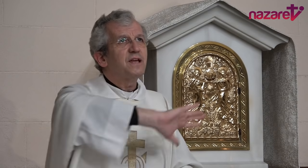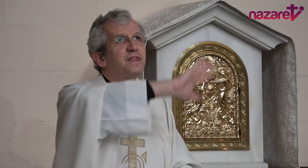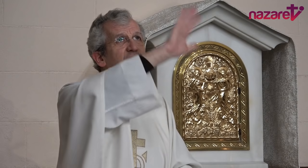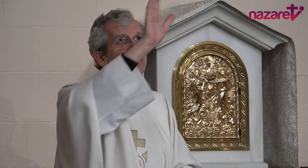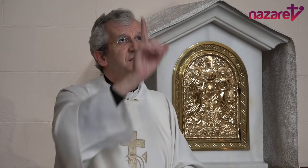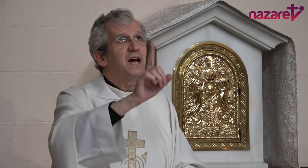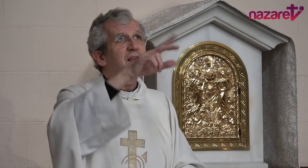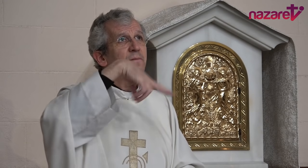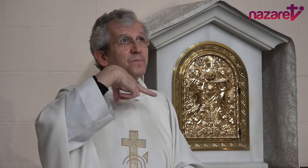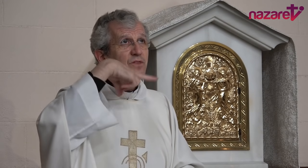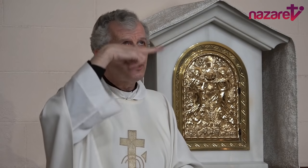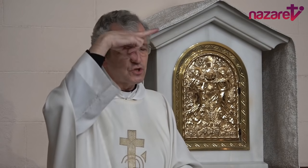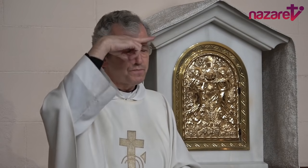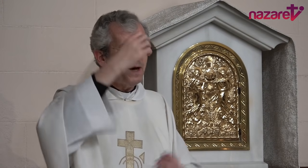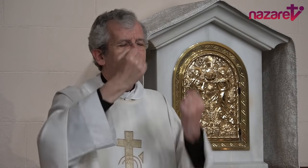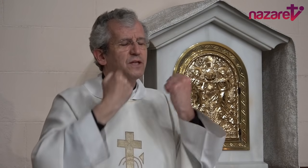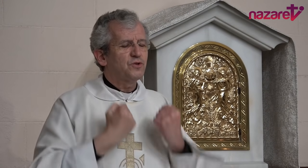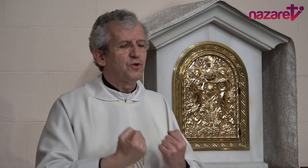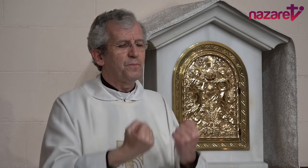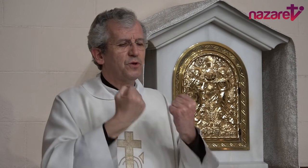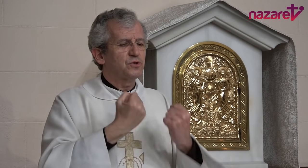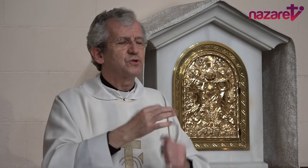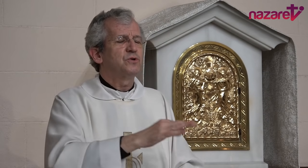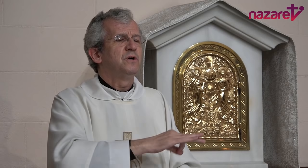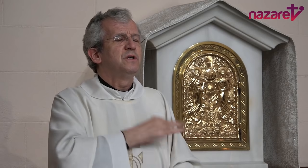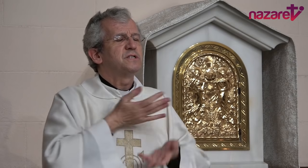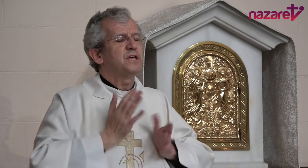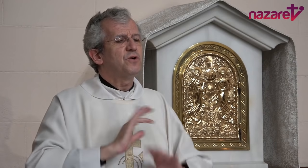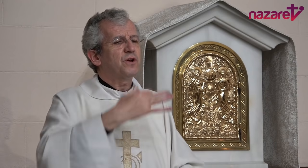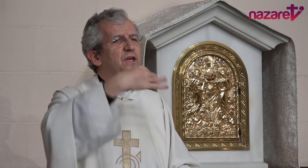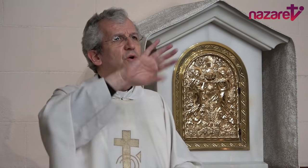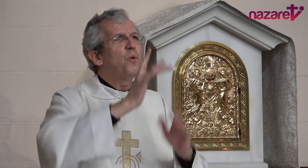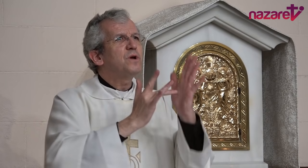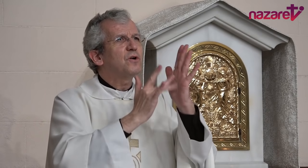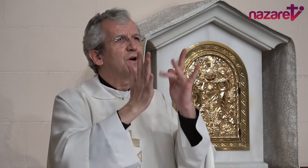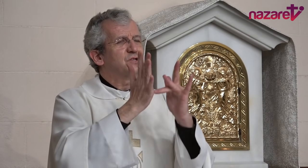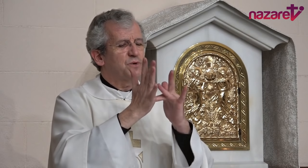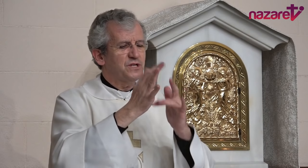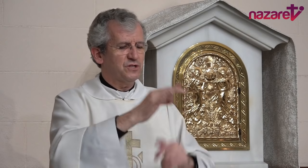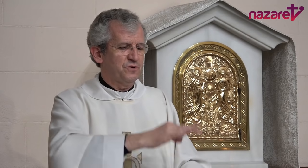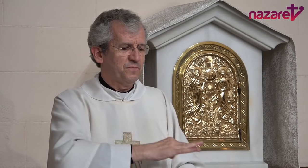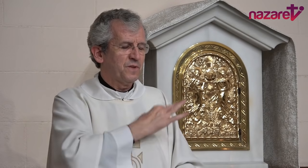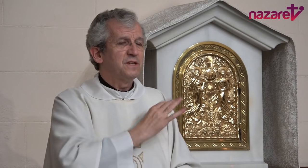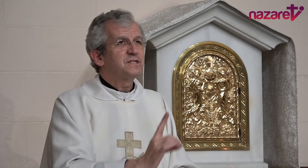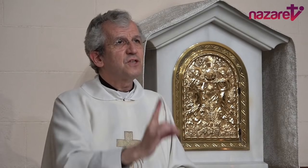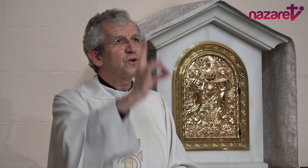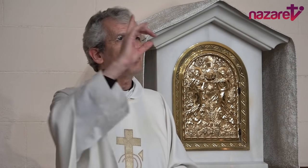Rey celestial, Dios Padre Todopoderoso, Señor Hijo único Jesucristo, Señor